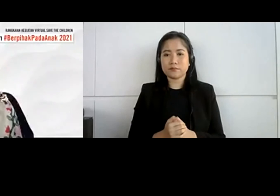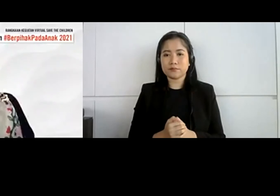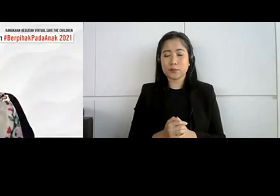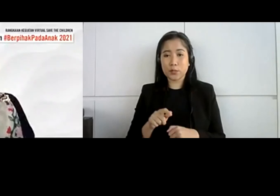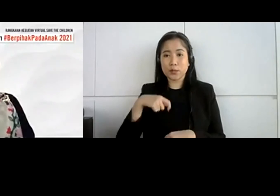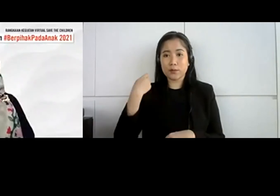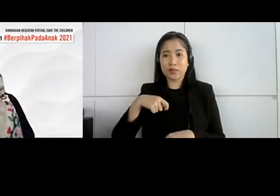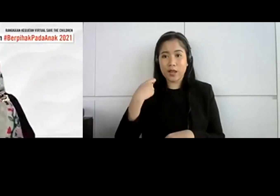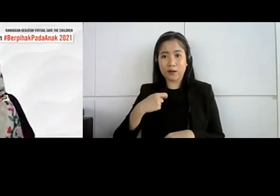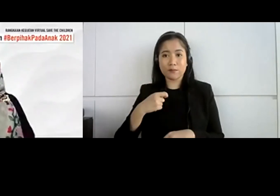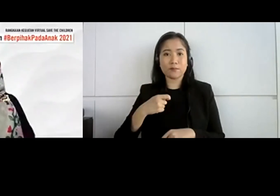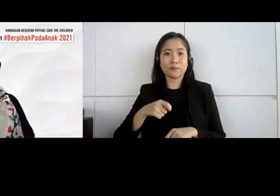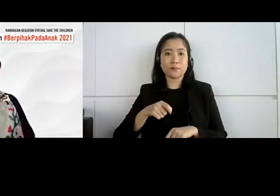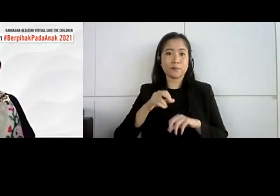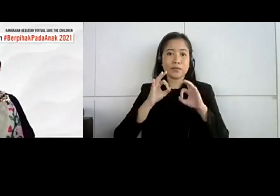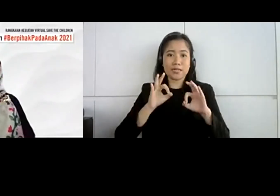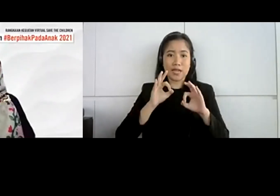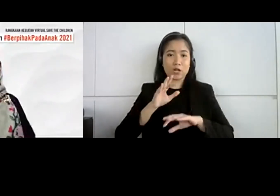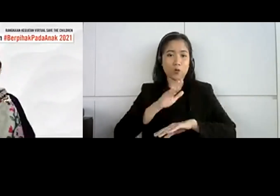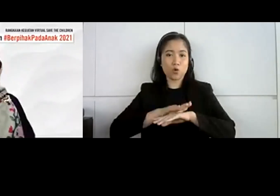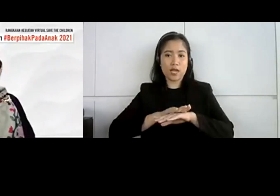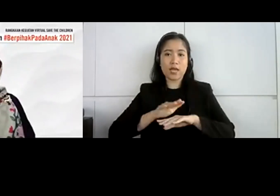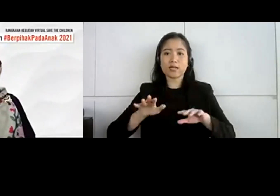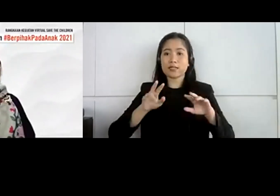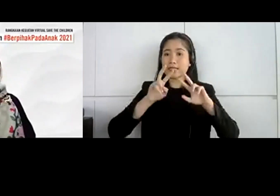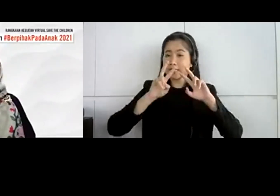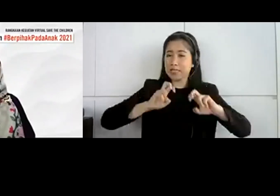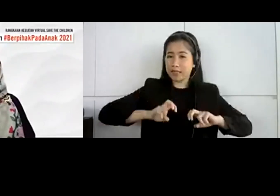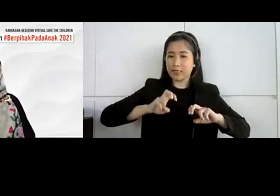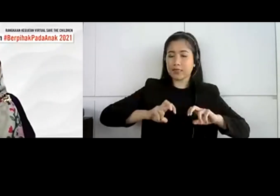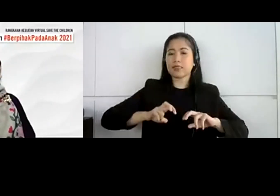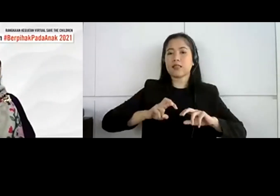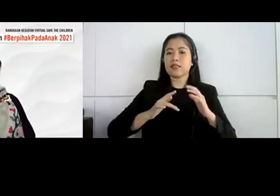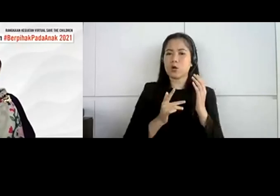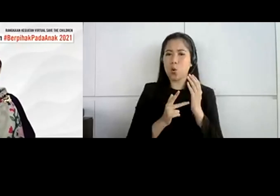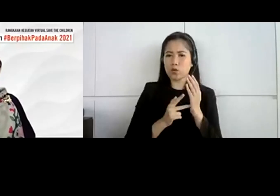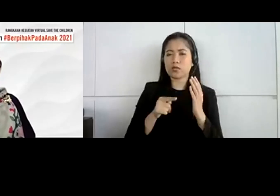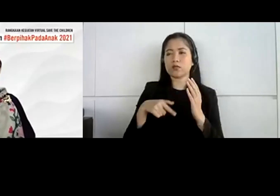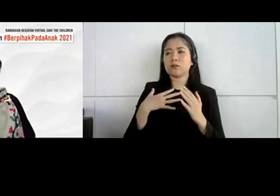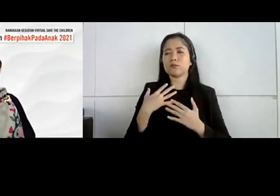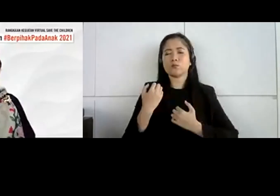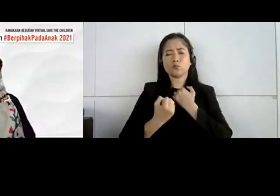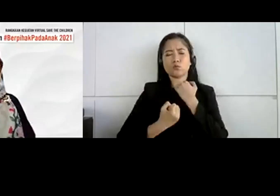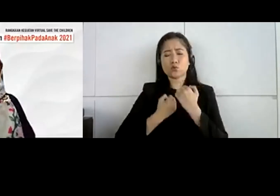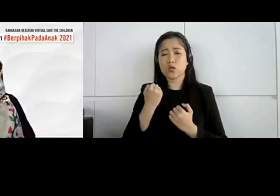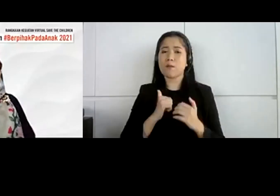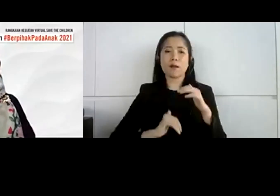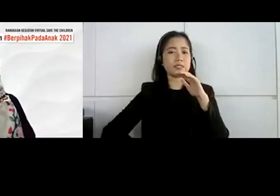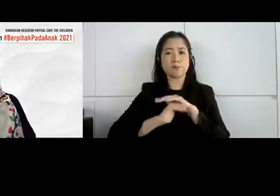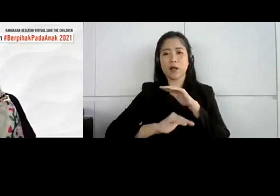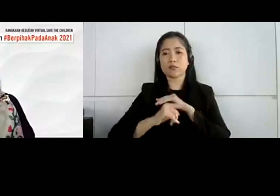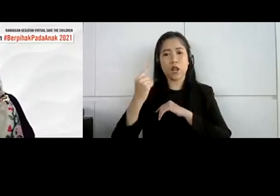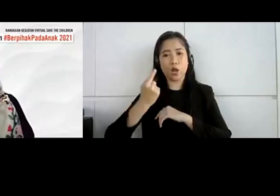Pendidikan, Kebudayaan, Riset, dan Teknologi selalu berupaya semaksimal mungkin dan sekolah